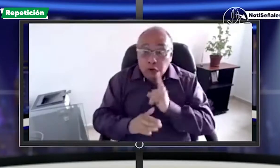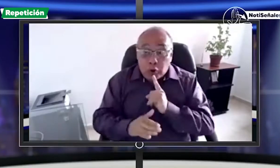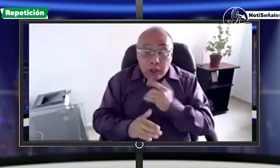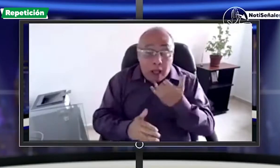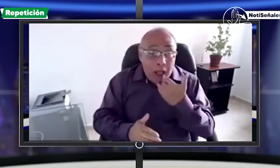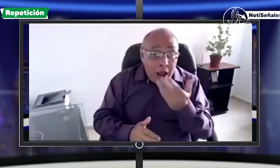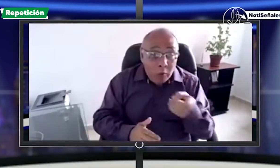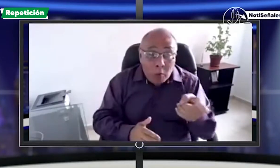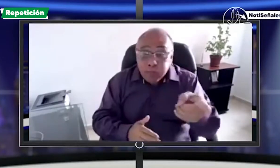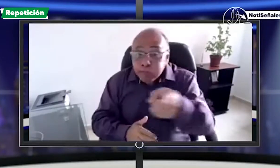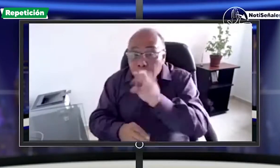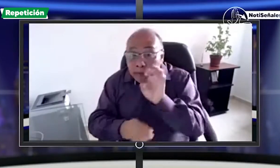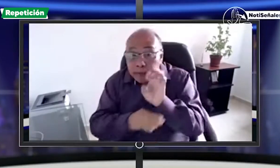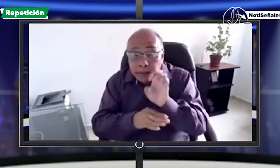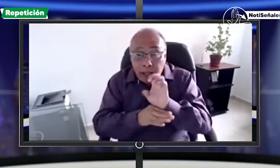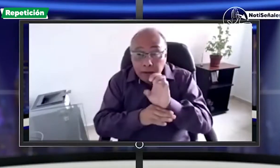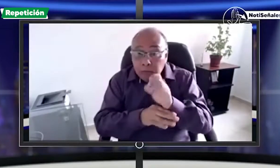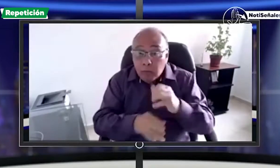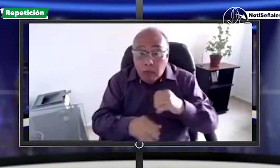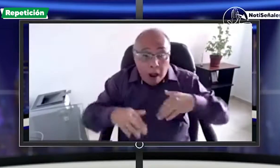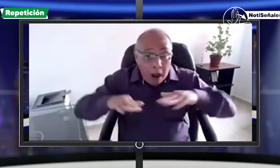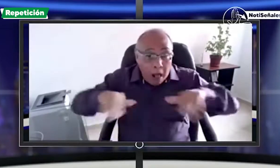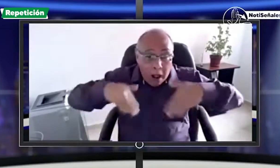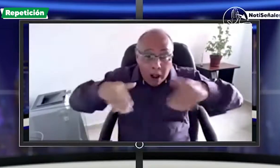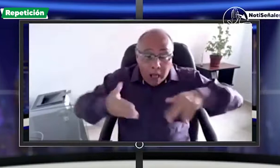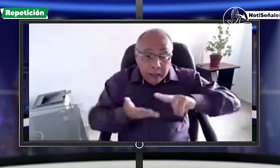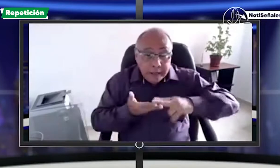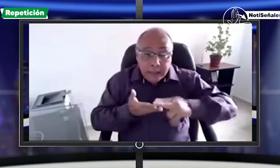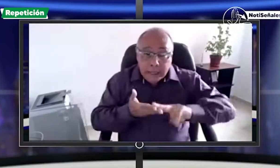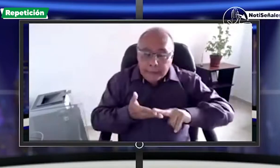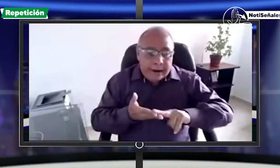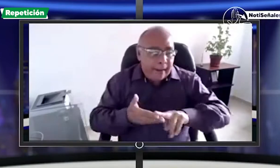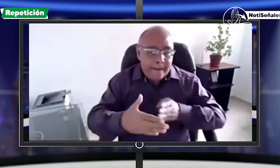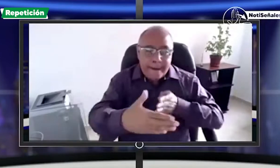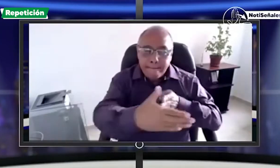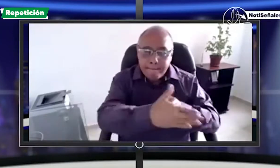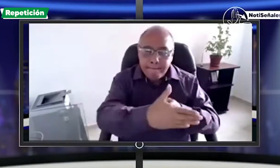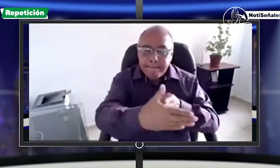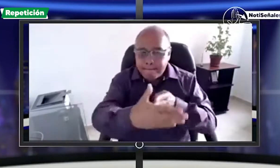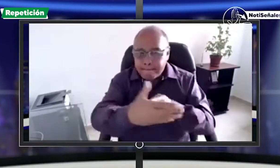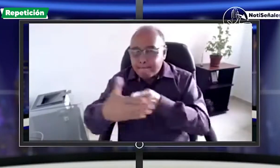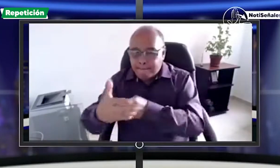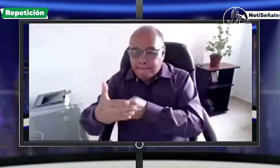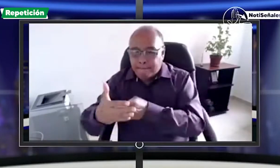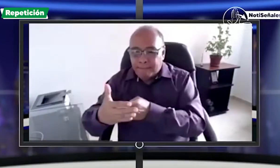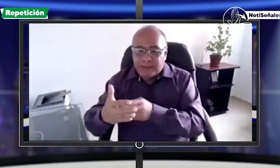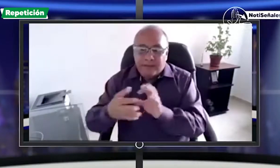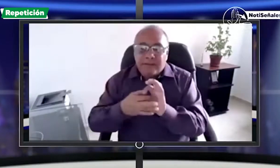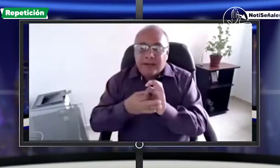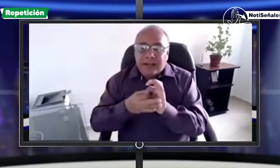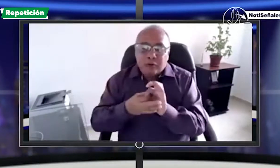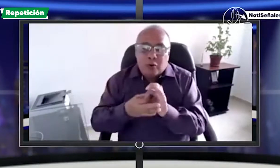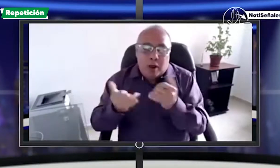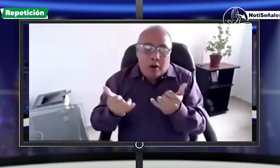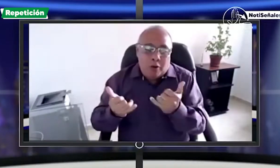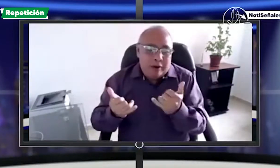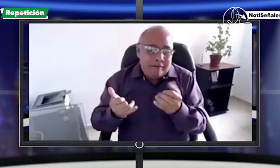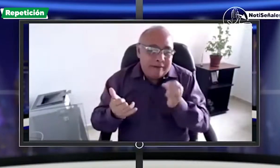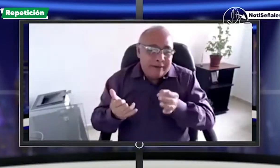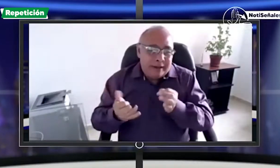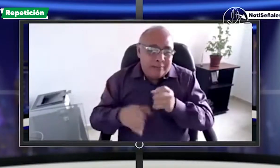a que lo sigan haciendo. Sobre todo que cuando las personas sordas se acercan a diferentes